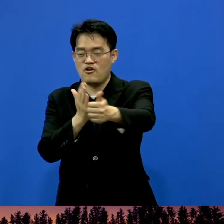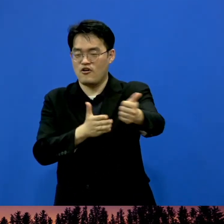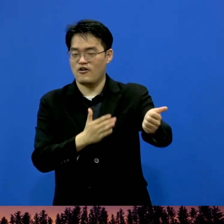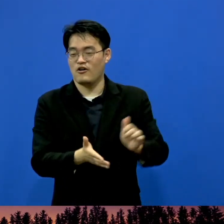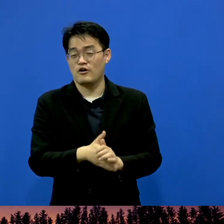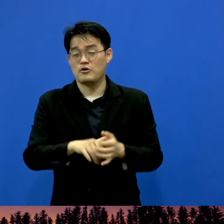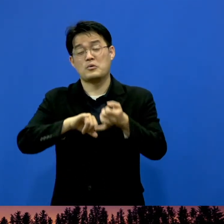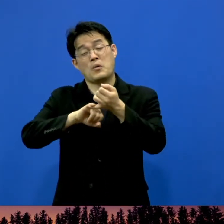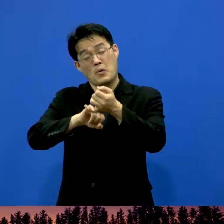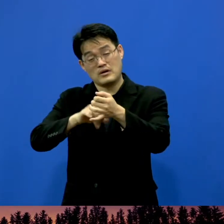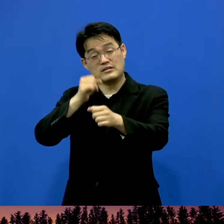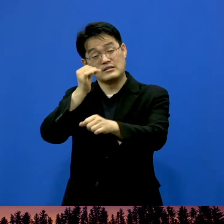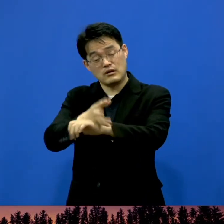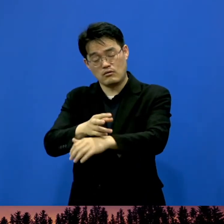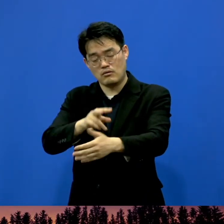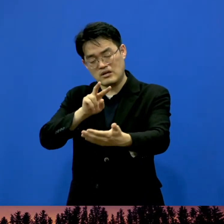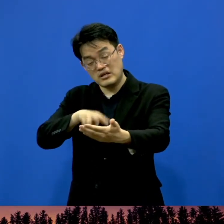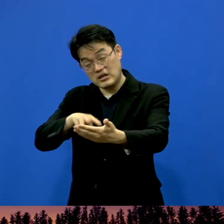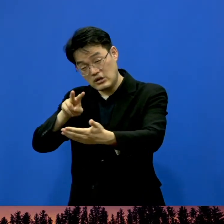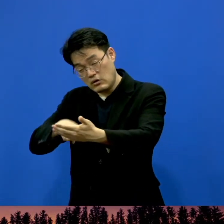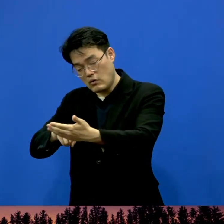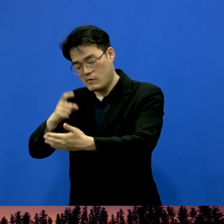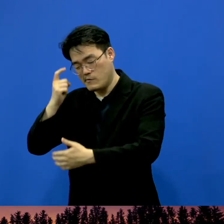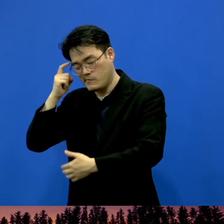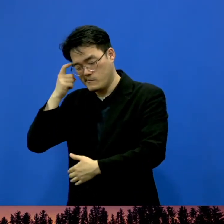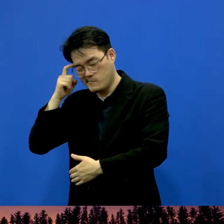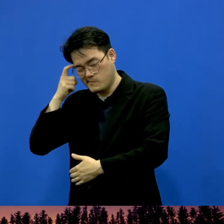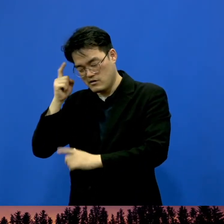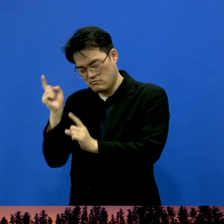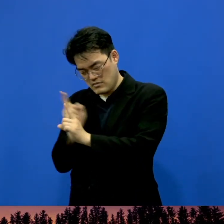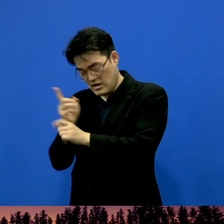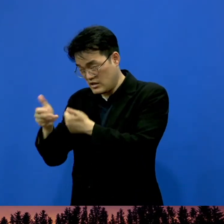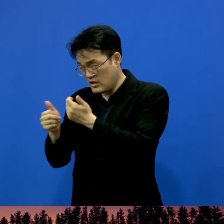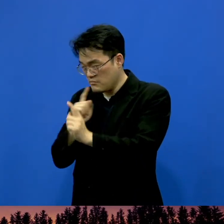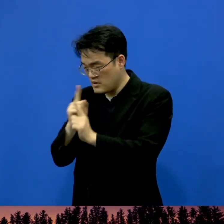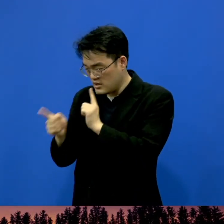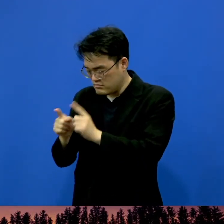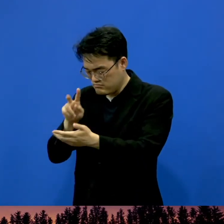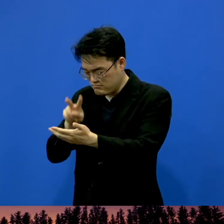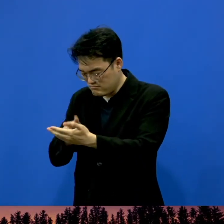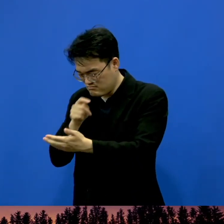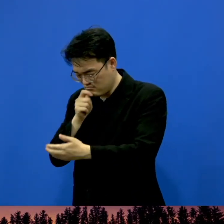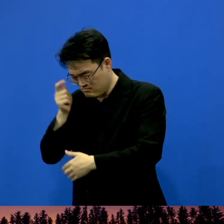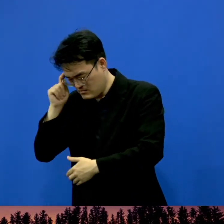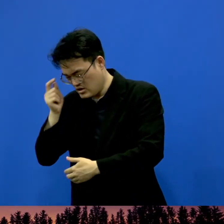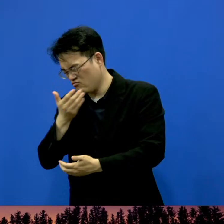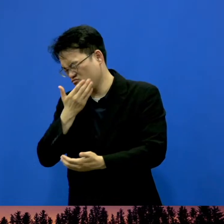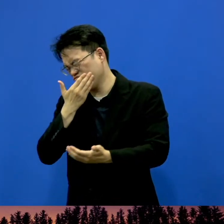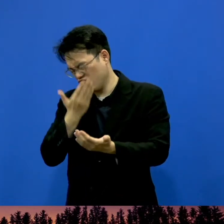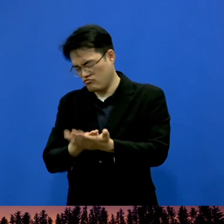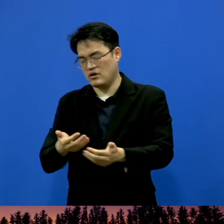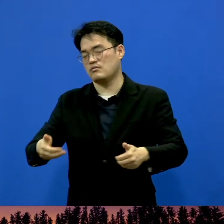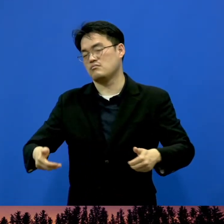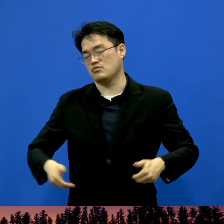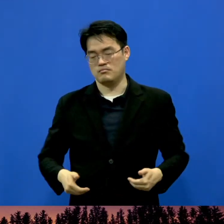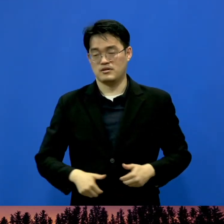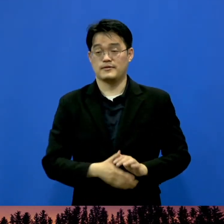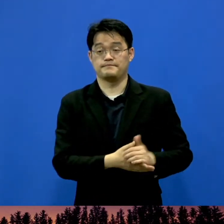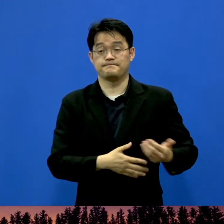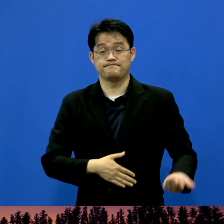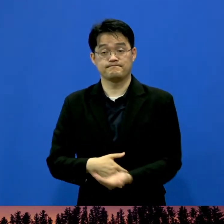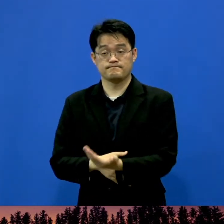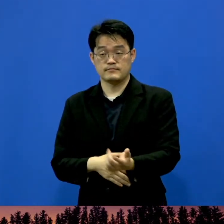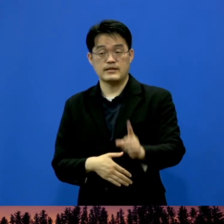꼭 하시라고요. 여러분 그게 너무너무 필요한 거예요. 매일 하나님의 말씀을 묵상하는 게. 자, 한 달란트 받은